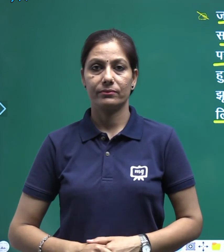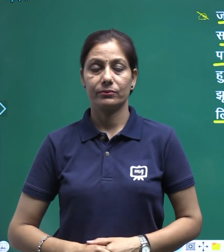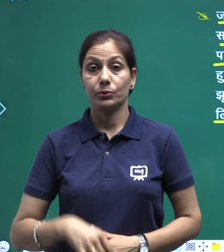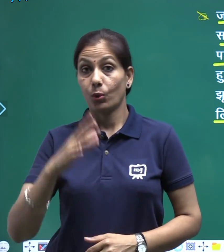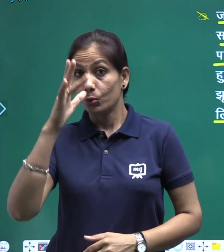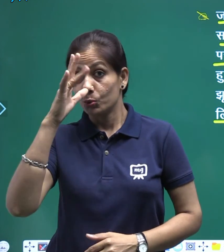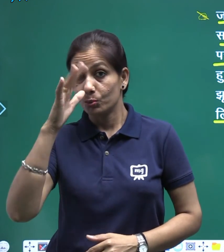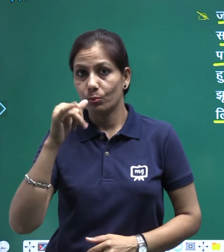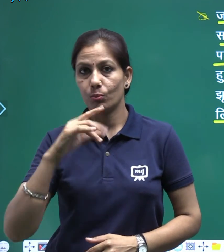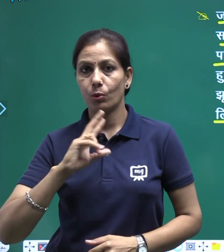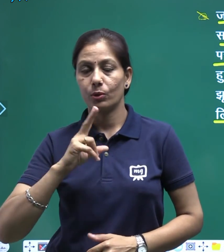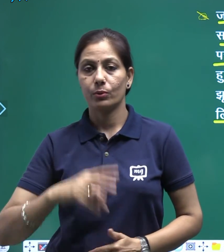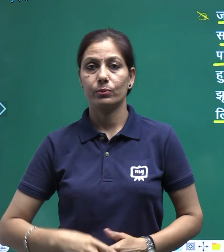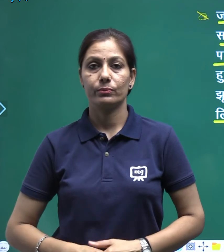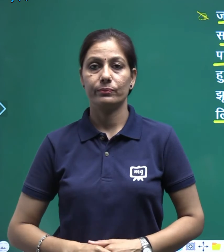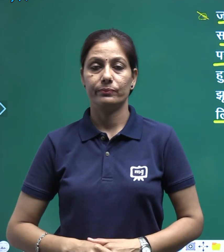झूठ बोलते हो।